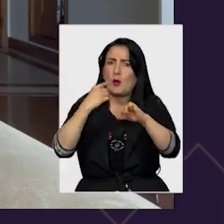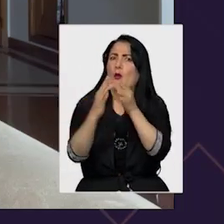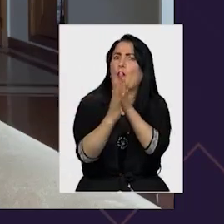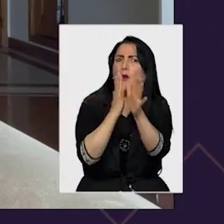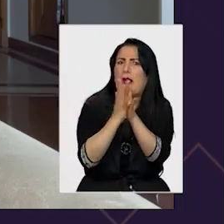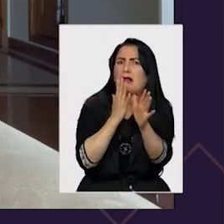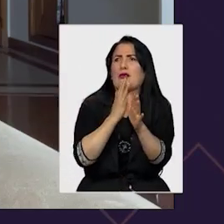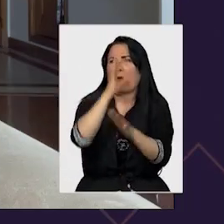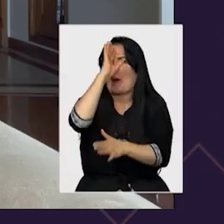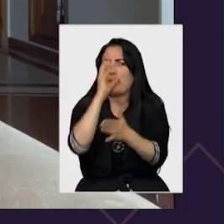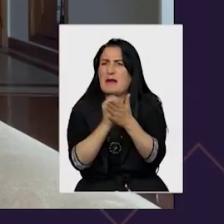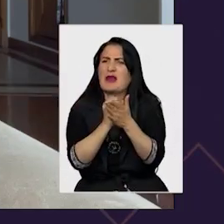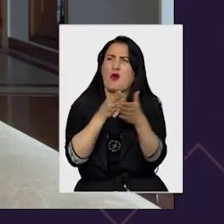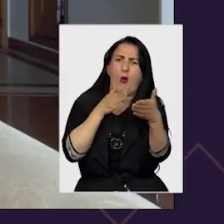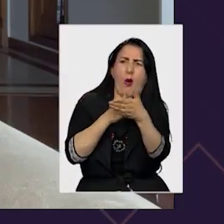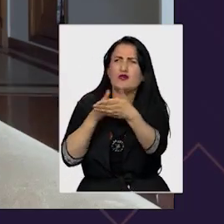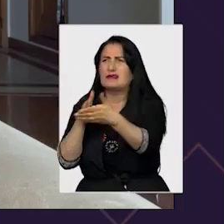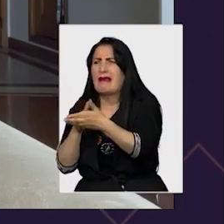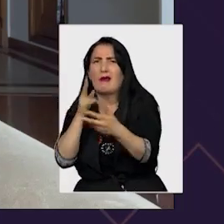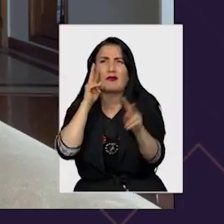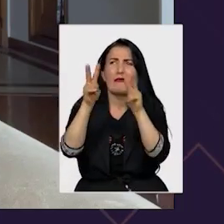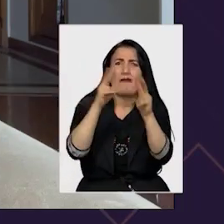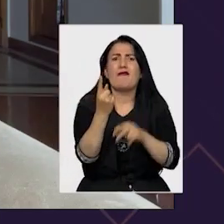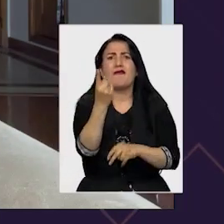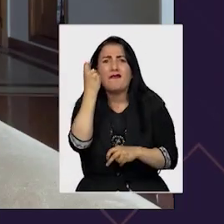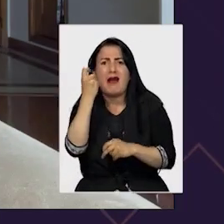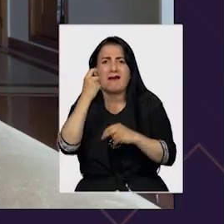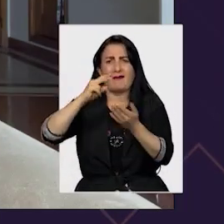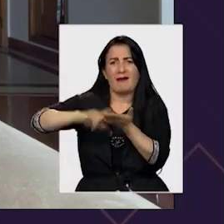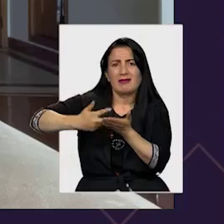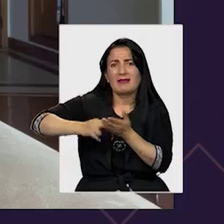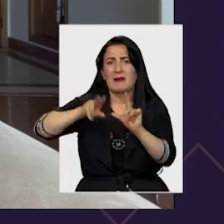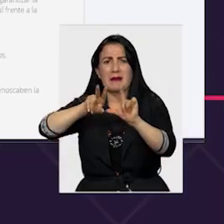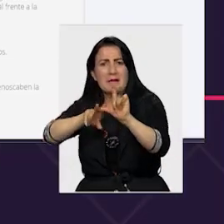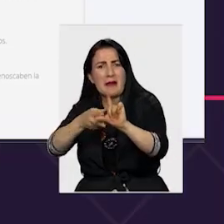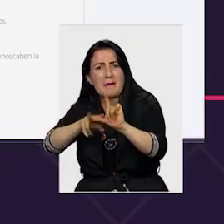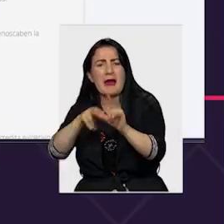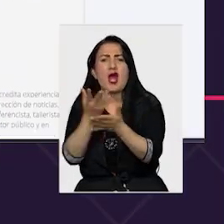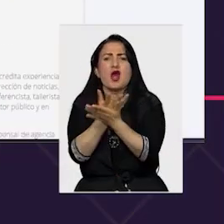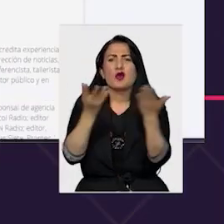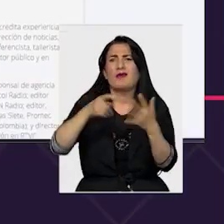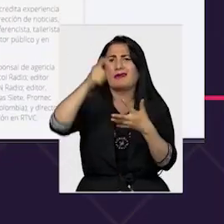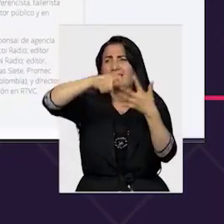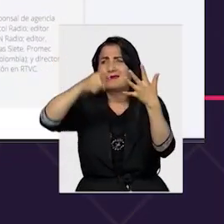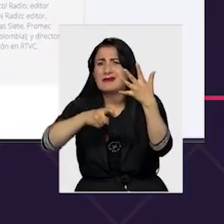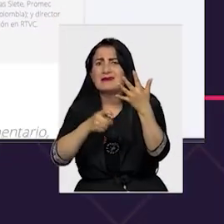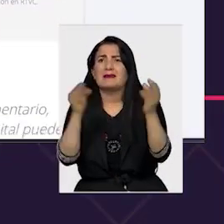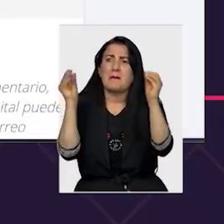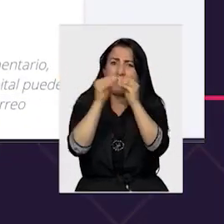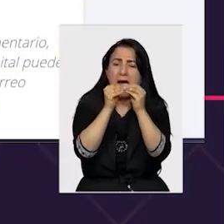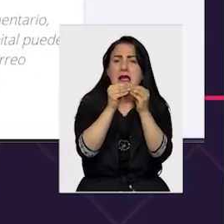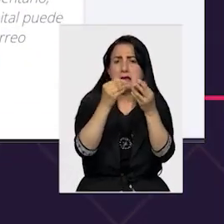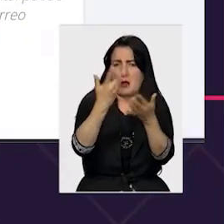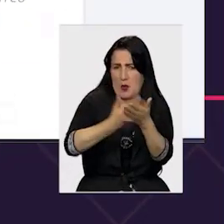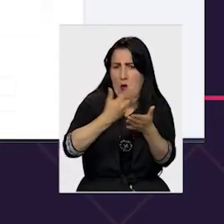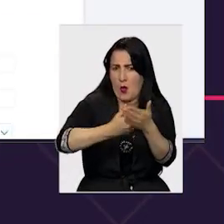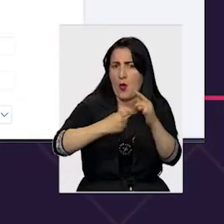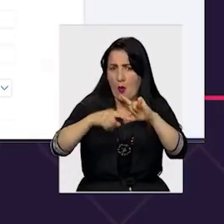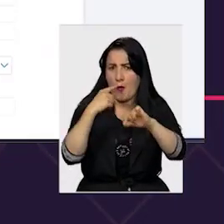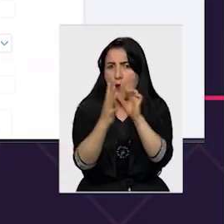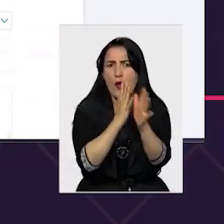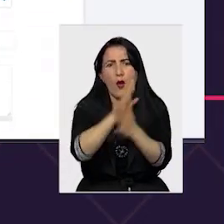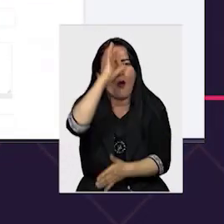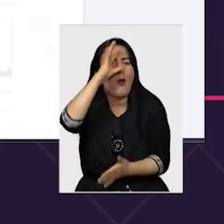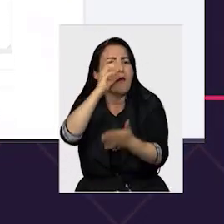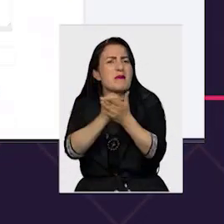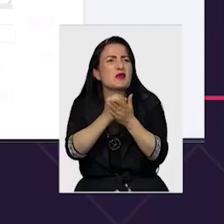defensoría@canalcapital.gov.co. Cuéntenos qué obstáculos están experimentando al ver nuestra programación, qué necesidades específicas deberíamos tener en